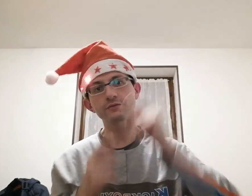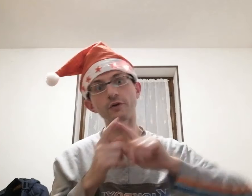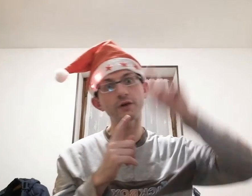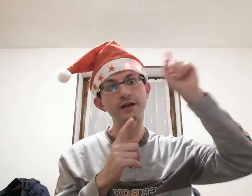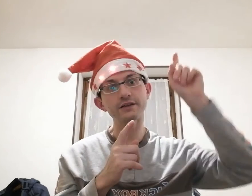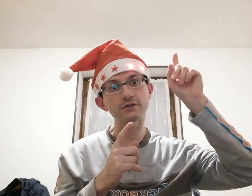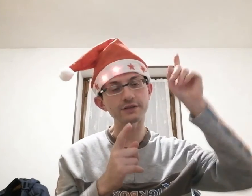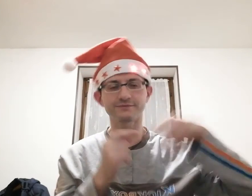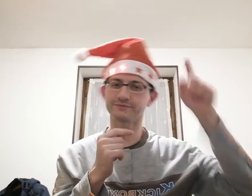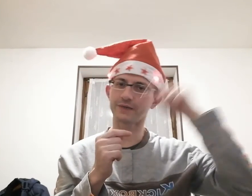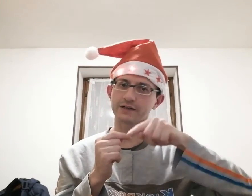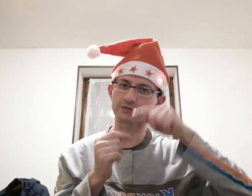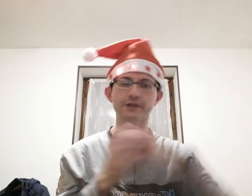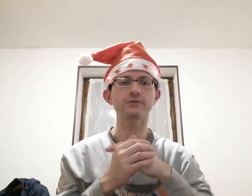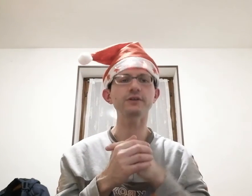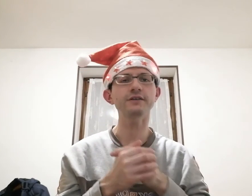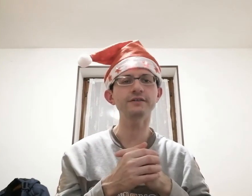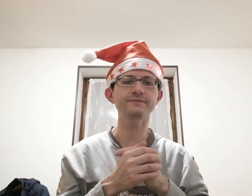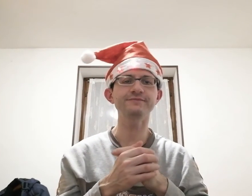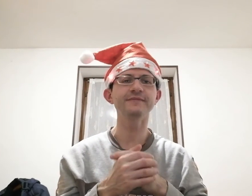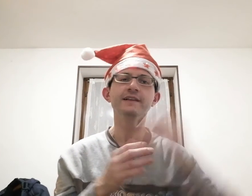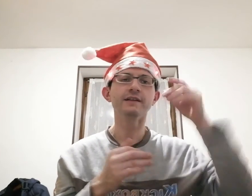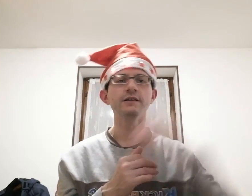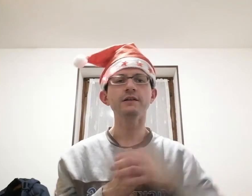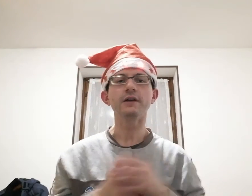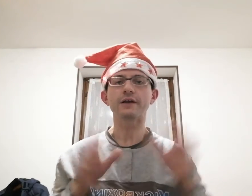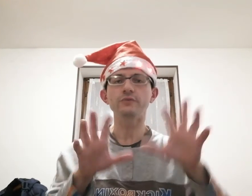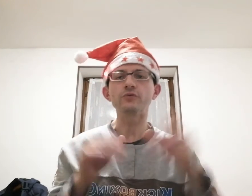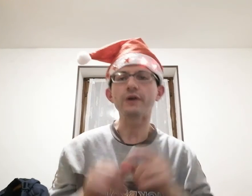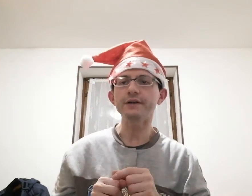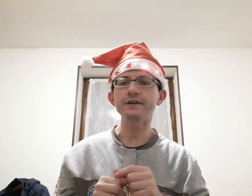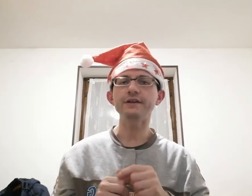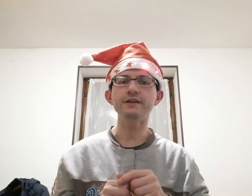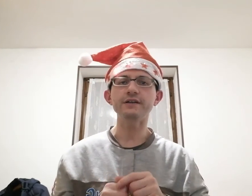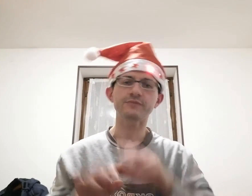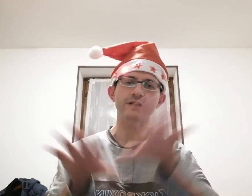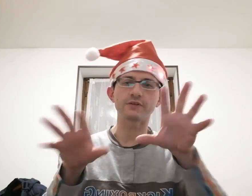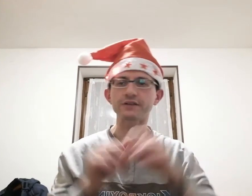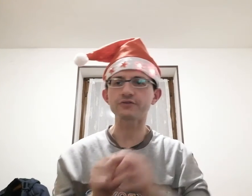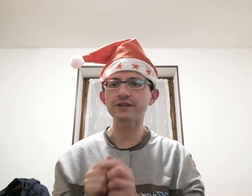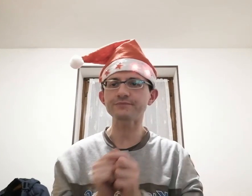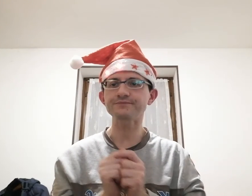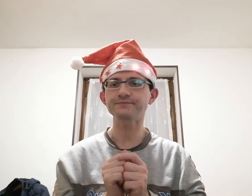non quell'Ettore, ma l'altro Ettore, e comunque, chi lo nati lo sa,